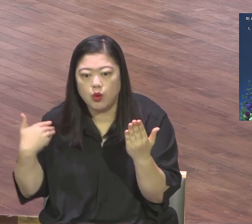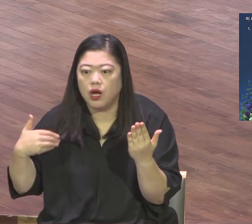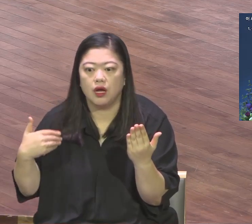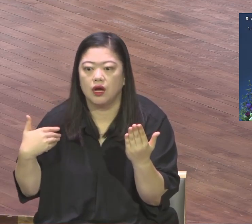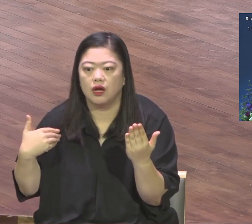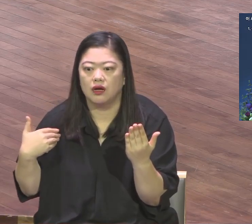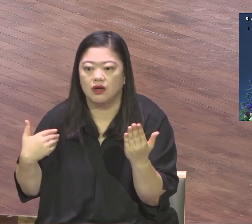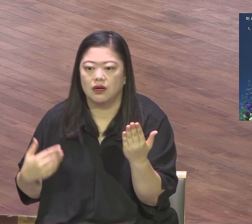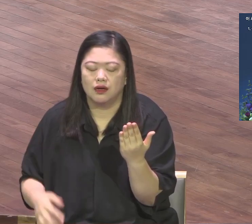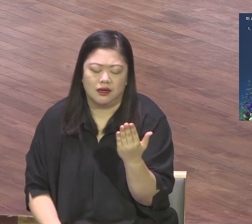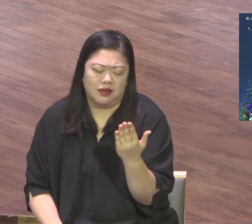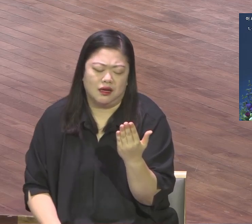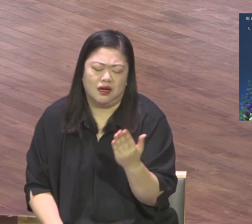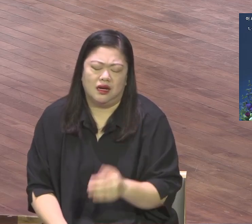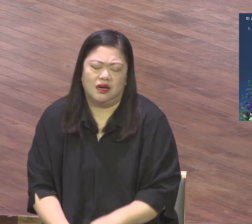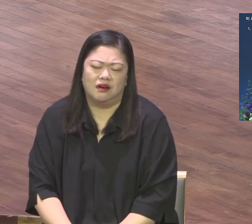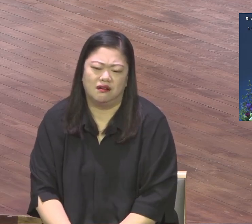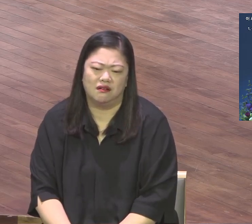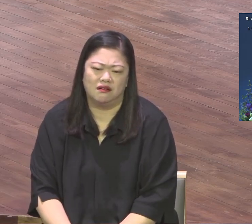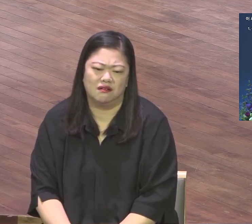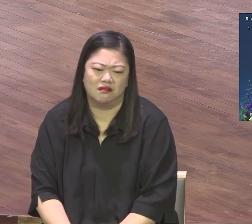가가지고 그렇게 한데 죽었어.